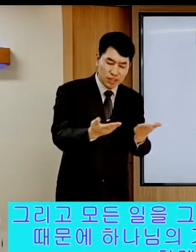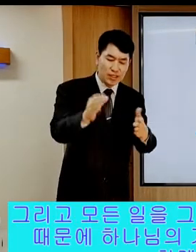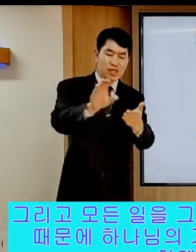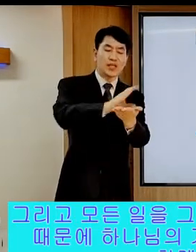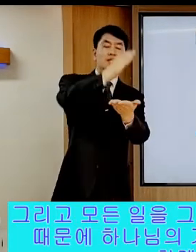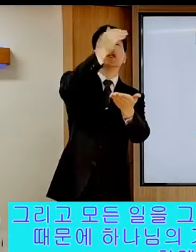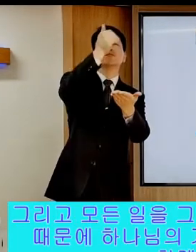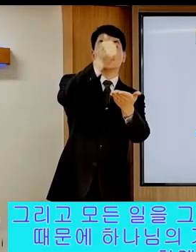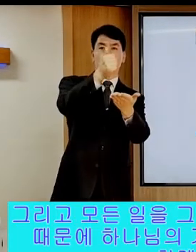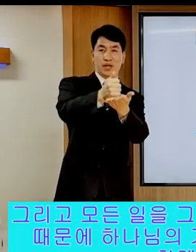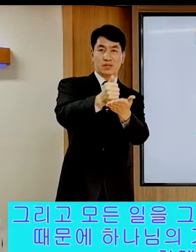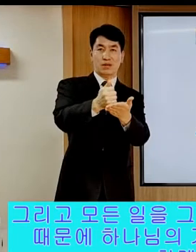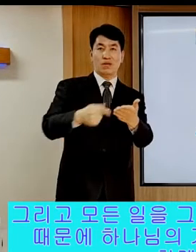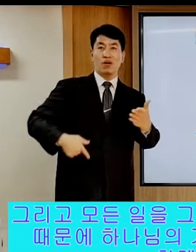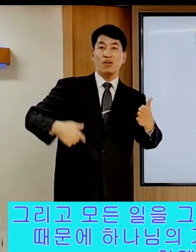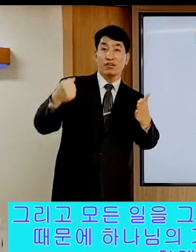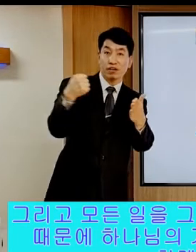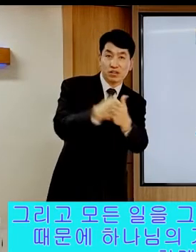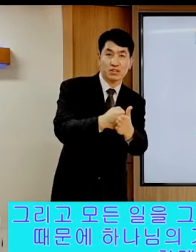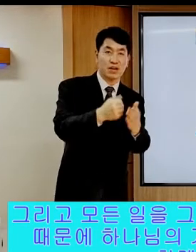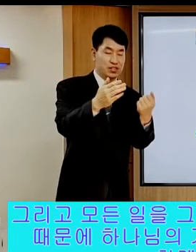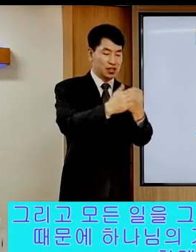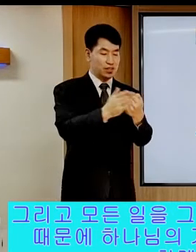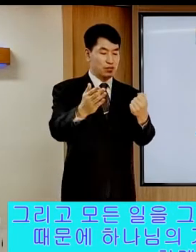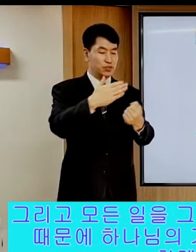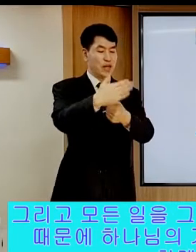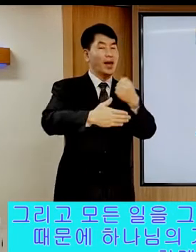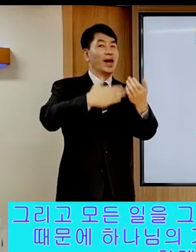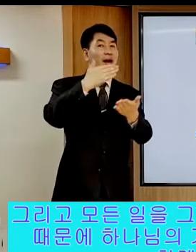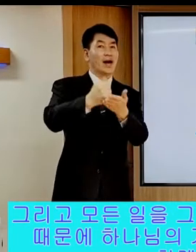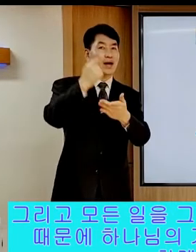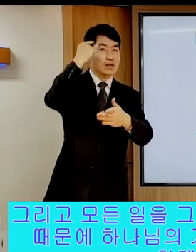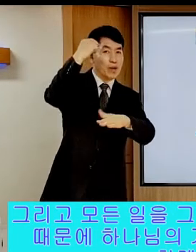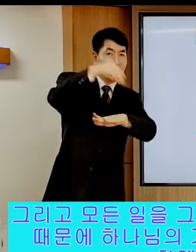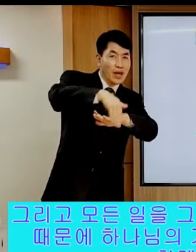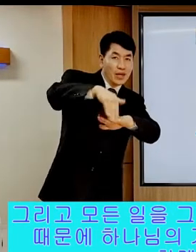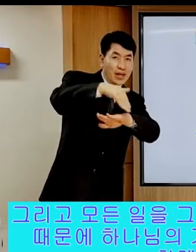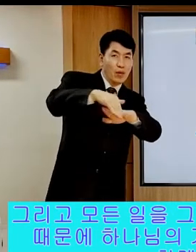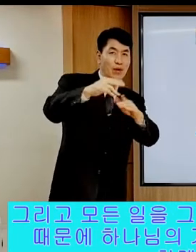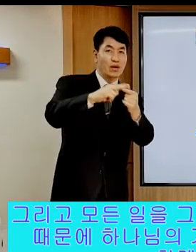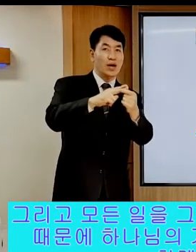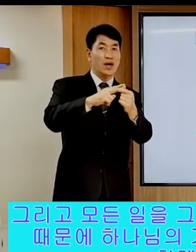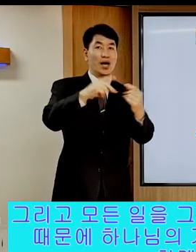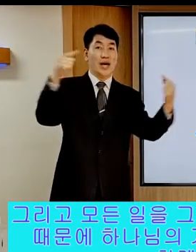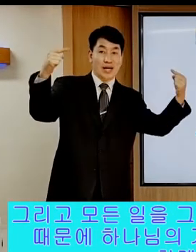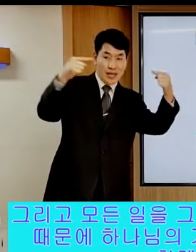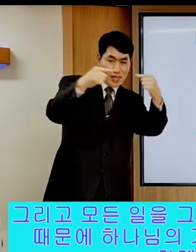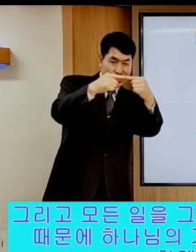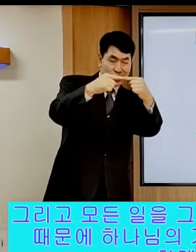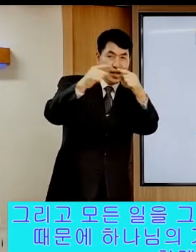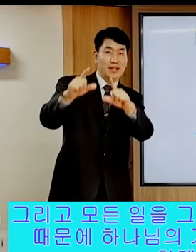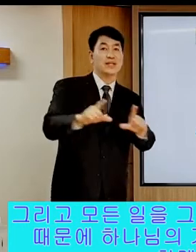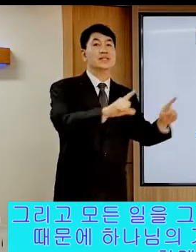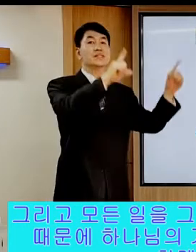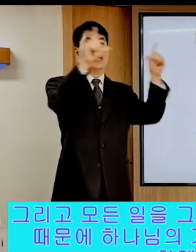일을 그리스도께서 결정하시기 때문에 하나님의 계획과 일치된